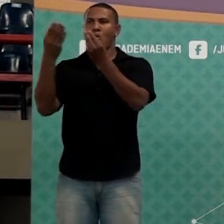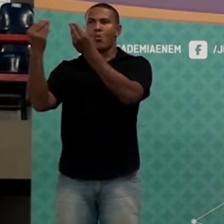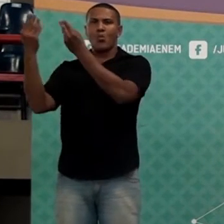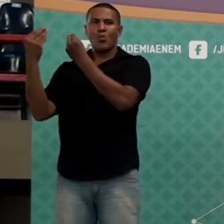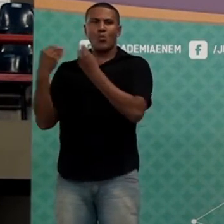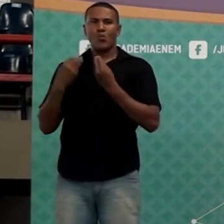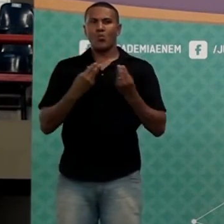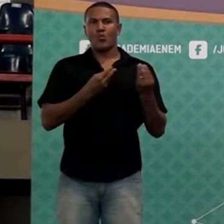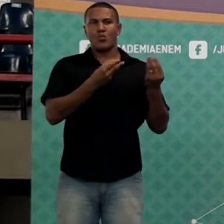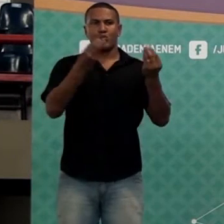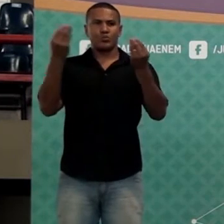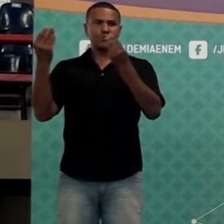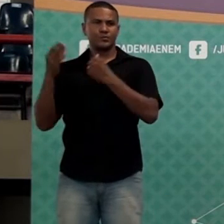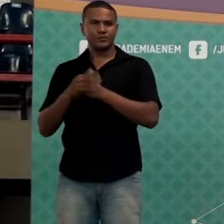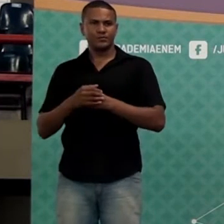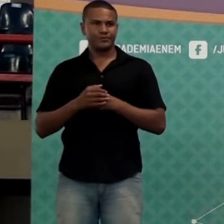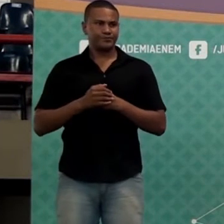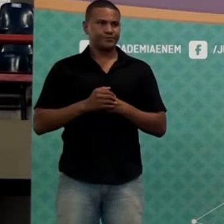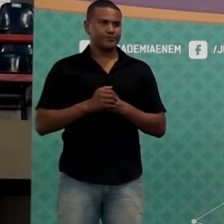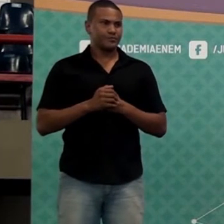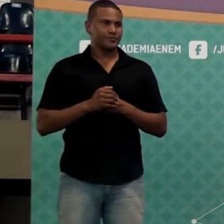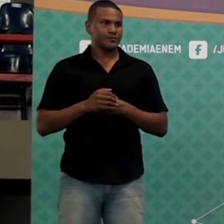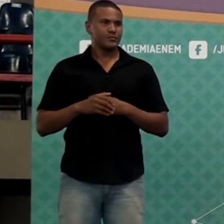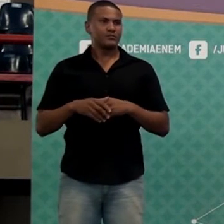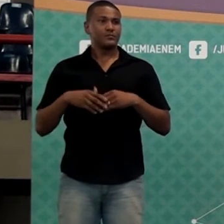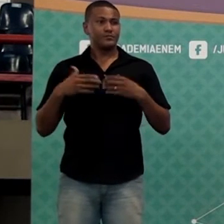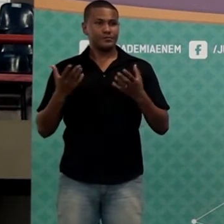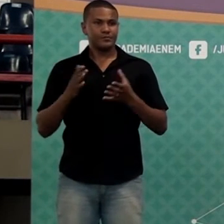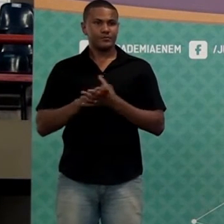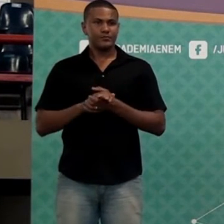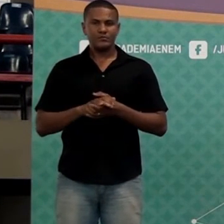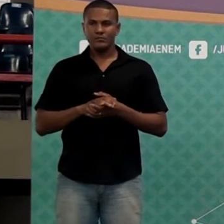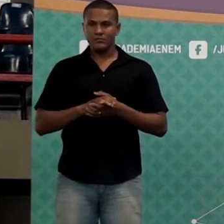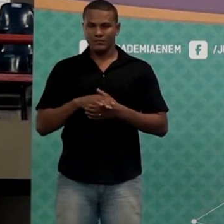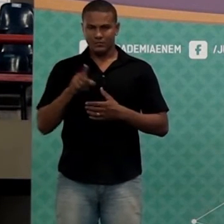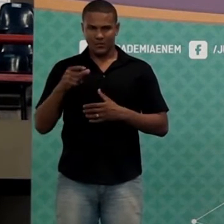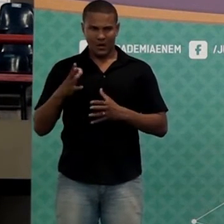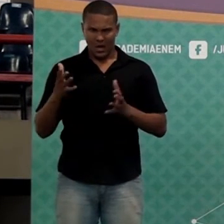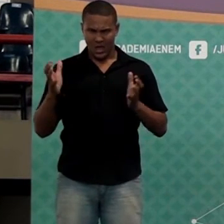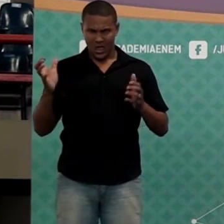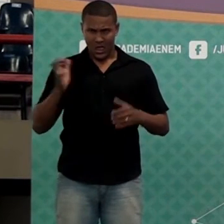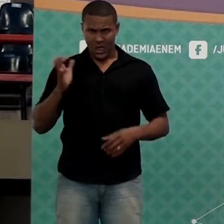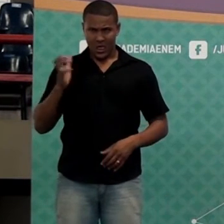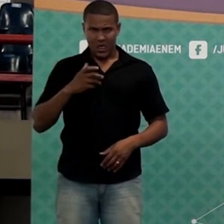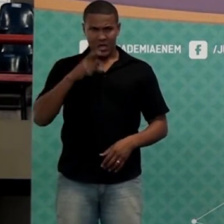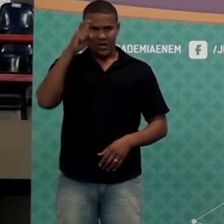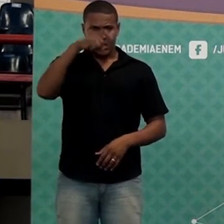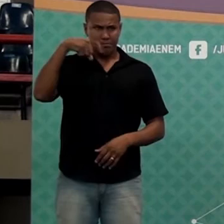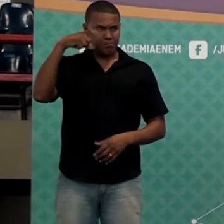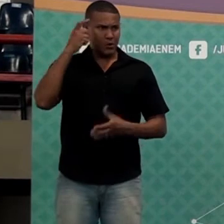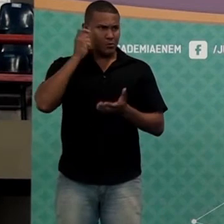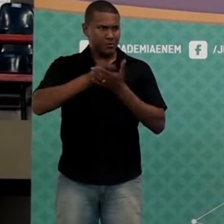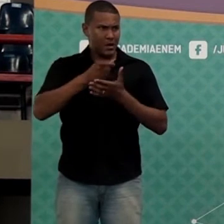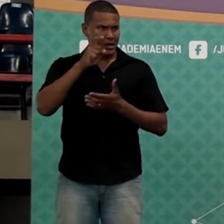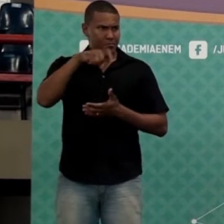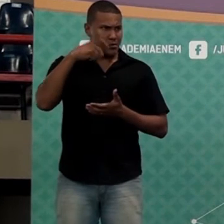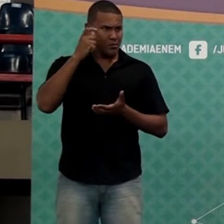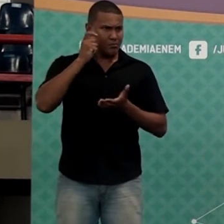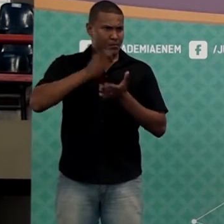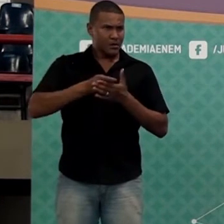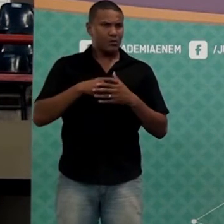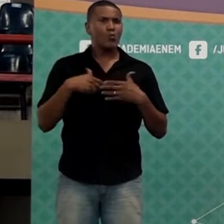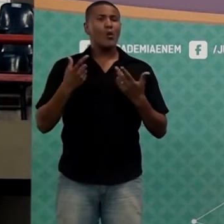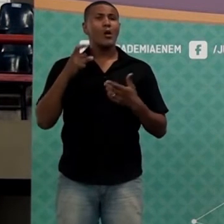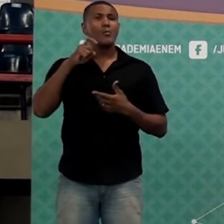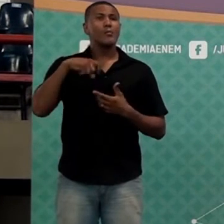gente trabalhando para sustentar eles. A nobreza paga imposto? Não. Mas não paga imposto. Qual imposto